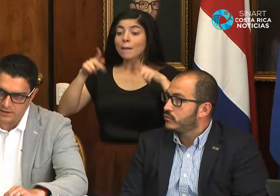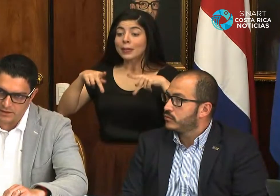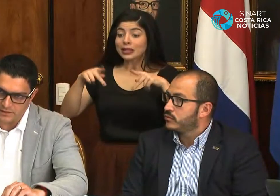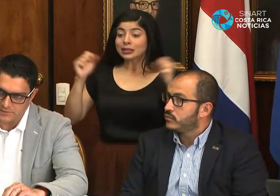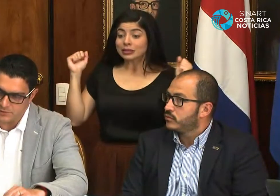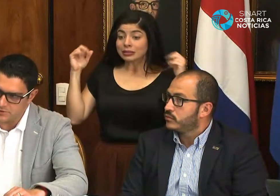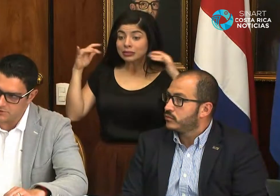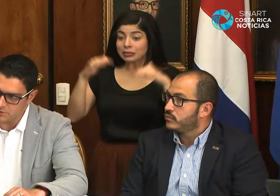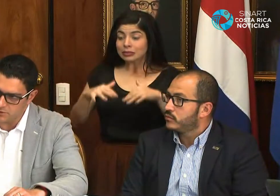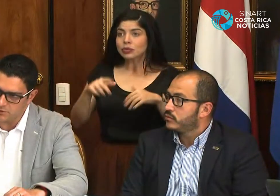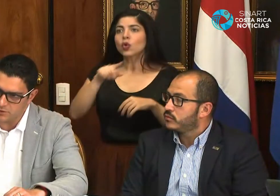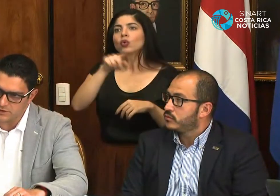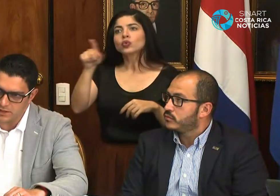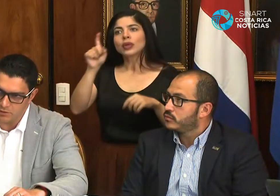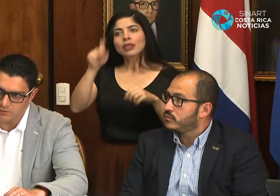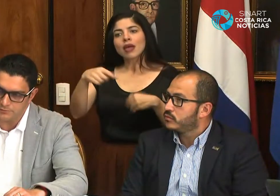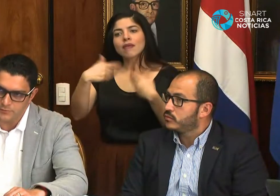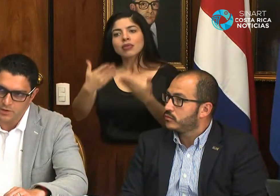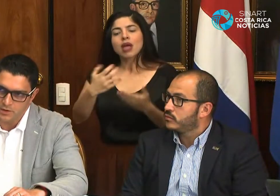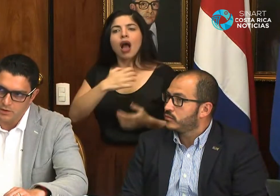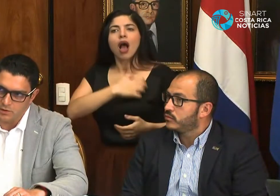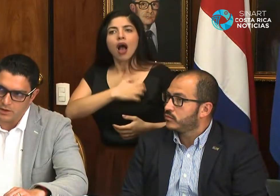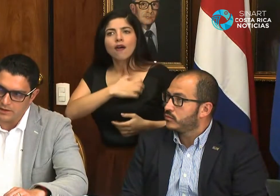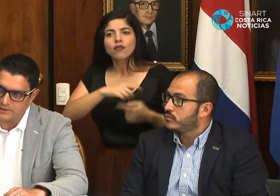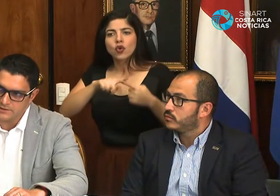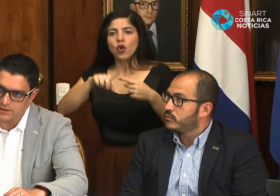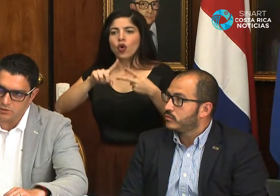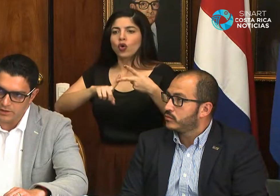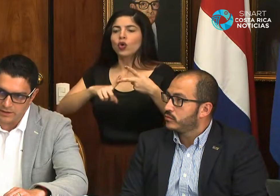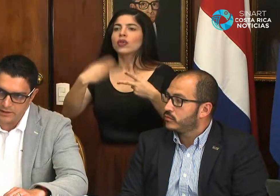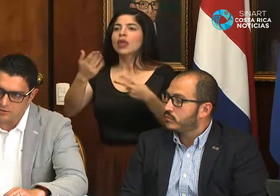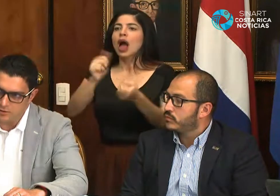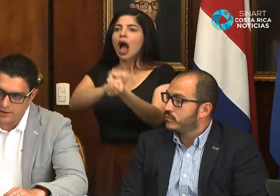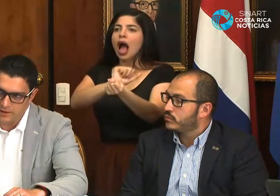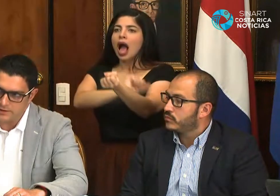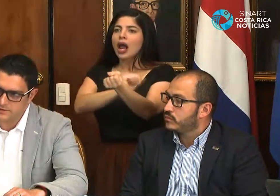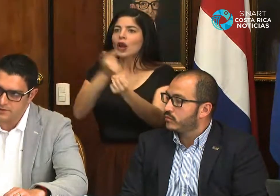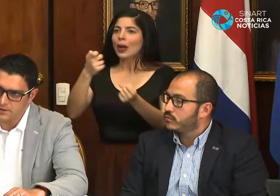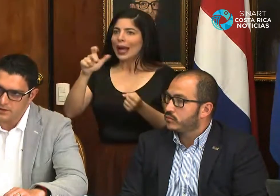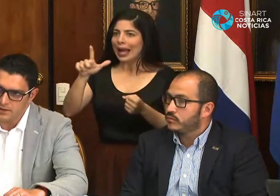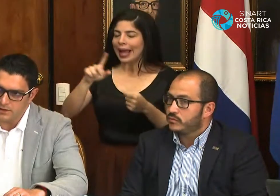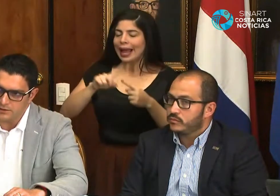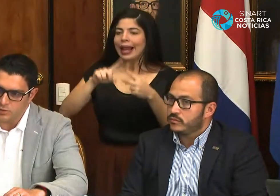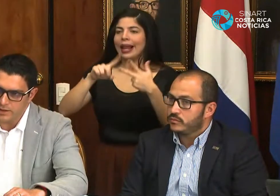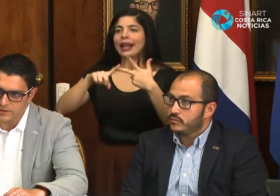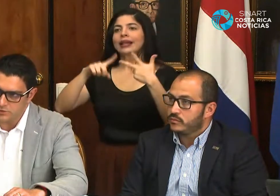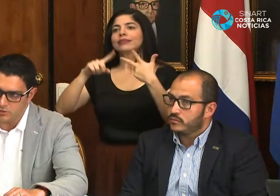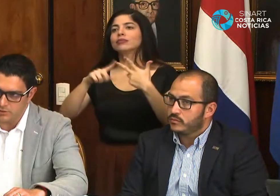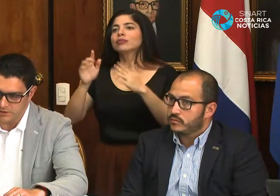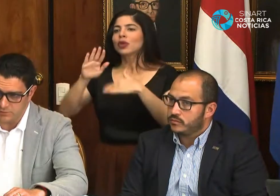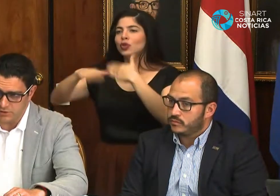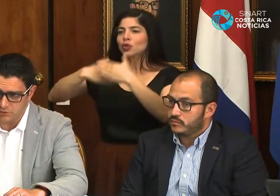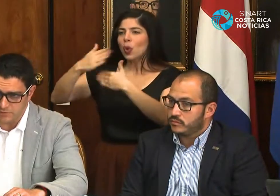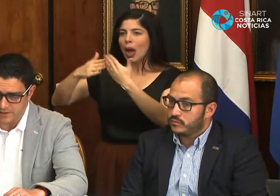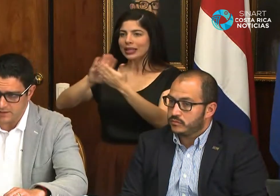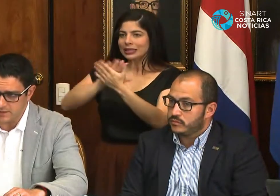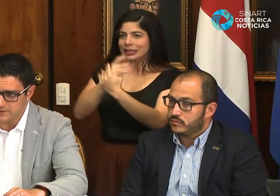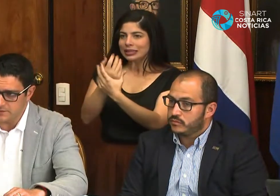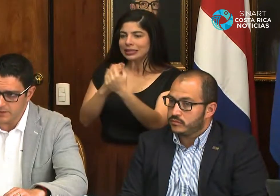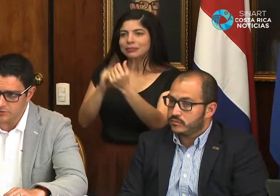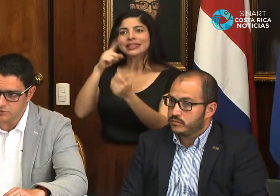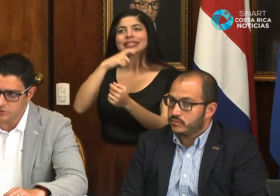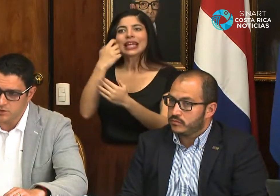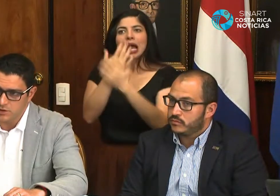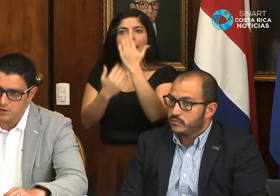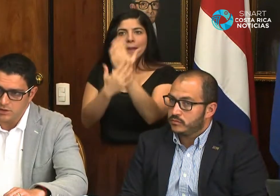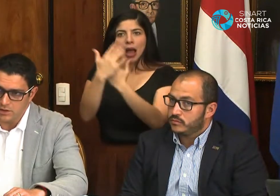para que tengan a disposición lo que es jabón, lo que es alcohol en gel, lo que es toallas o dispositivos para secarse